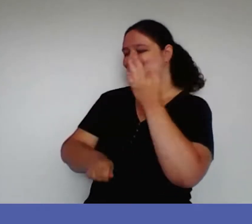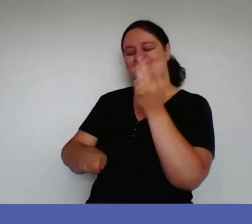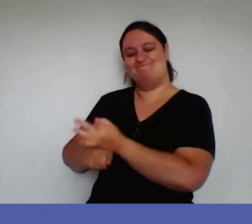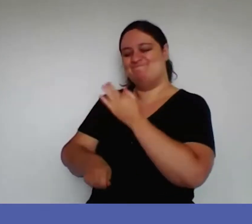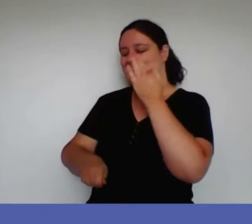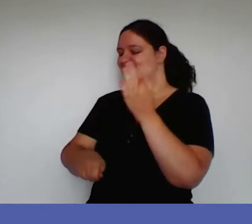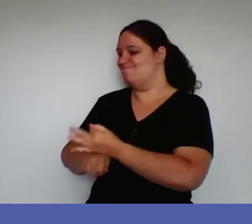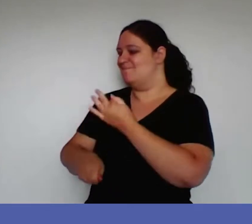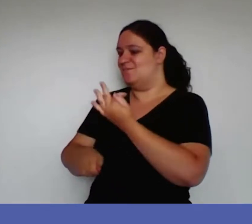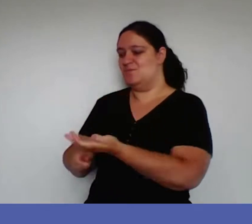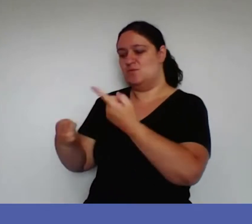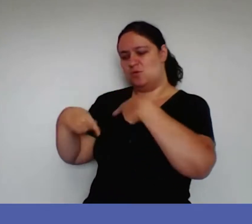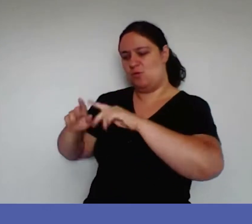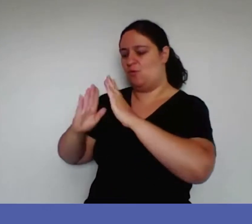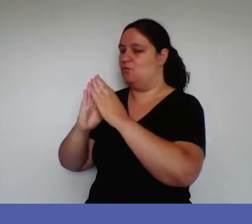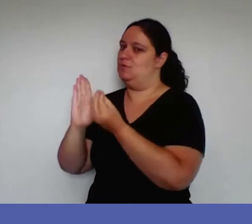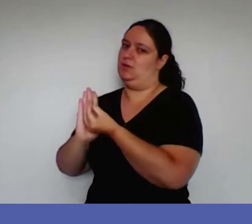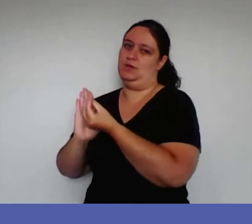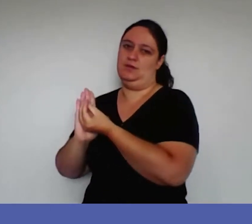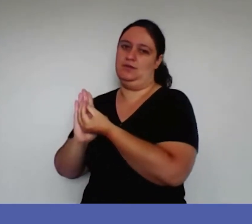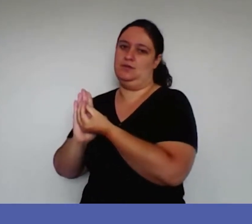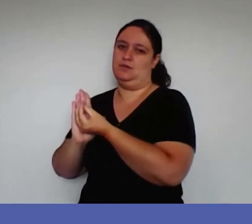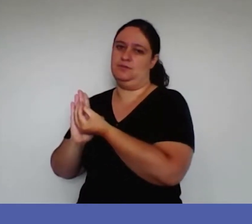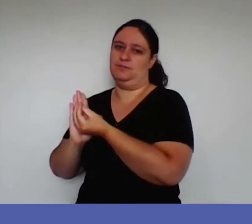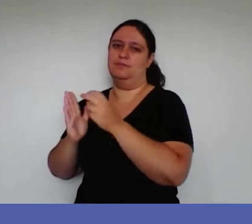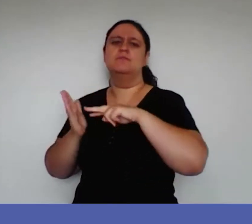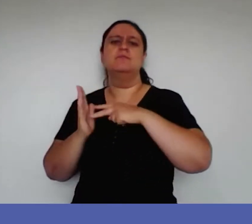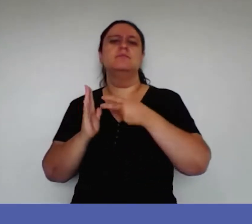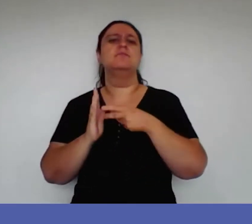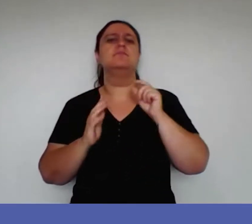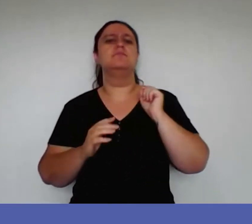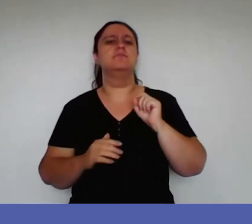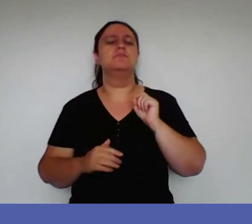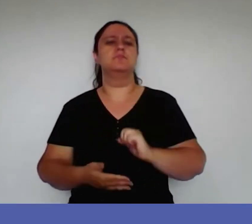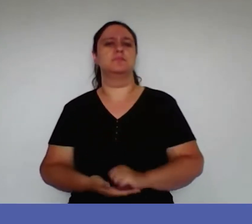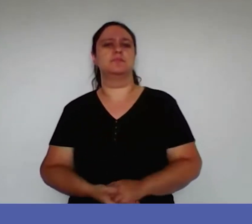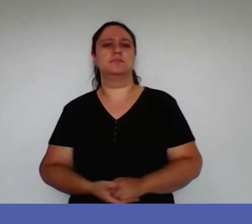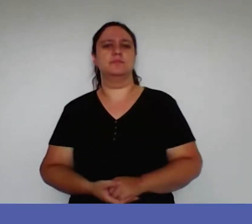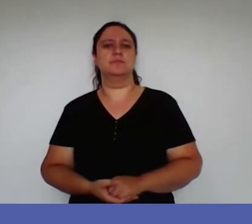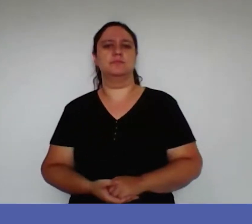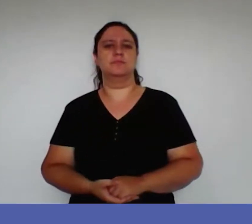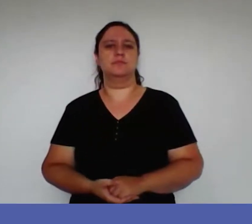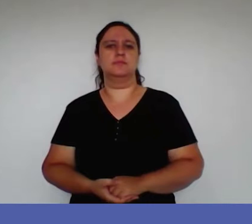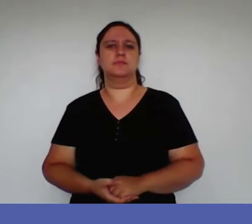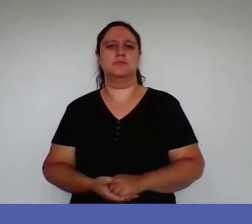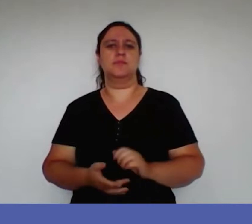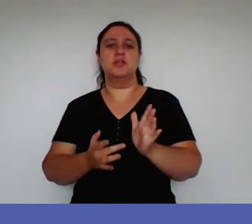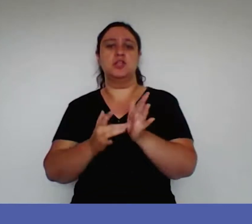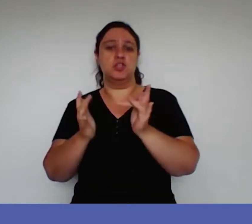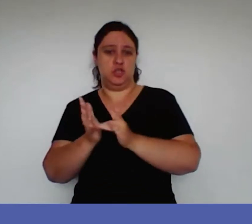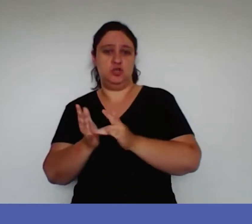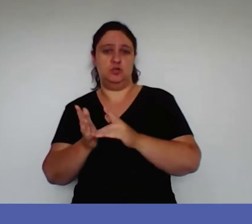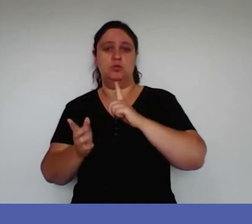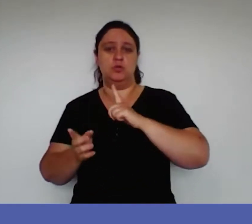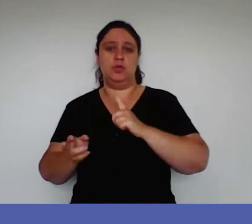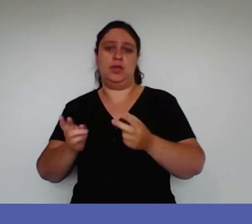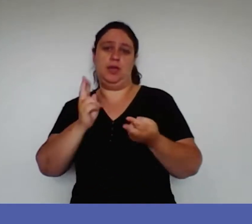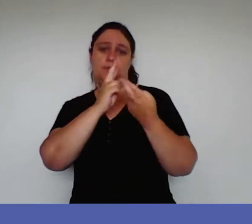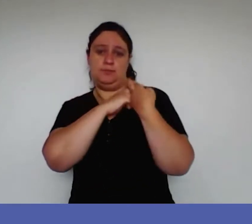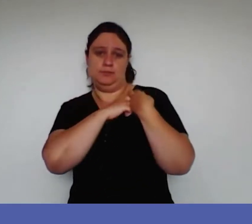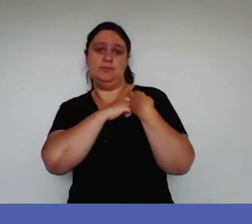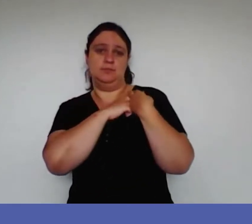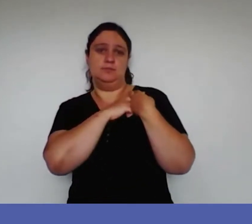contra ela. Isso quer dizer o quê? Ele tem uma tarefa como Cristo, ele tem